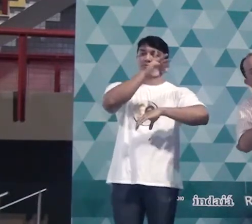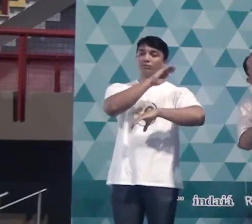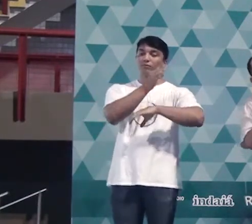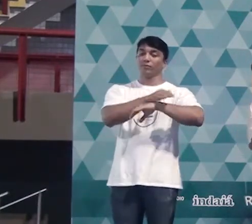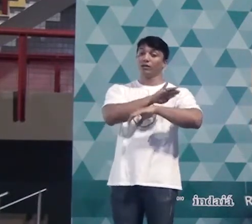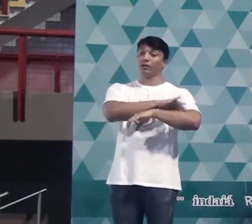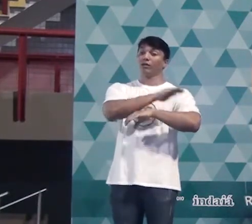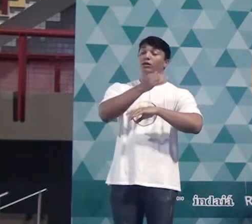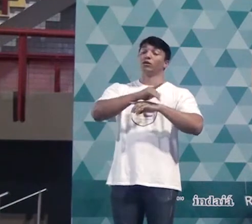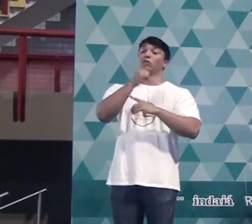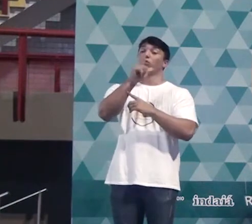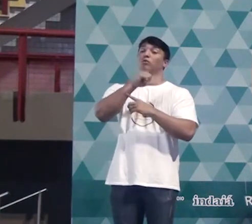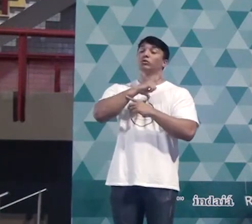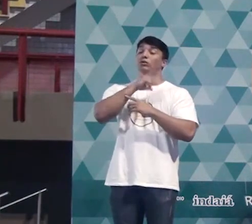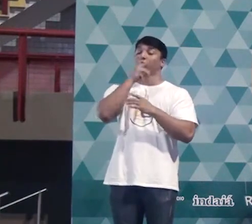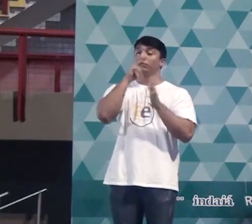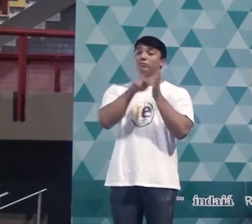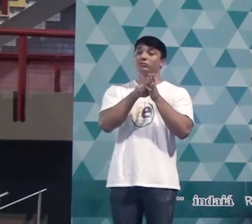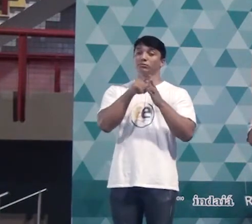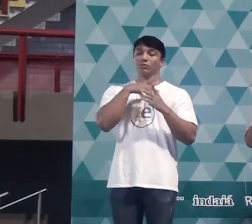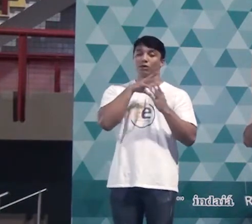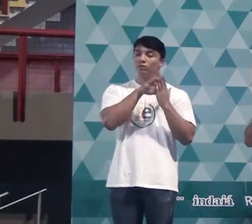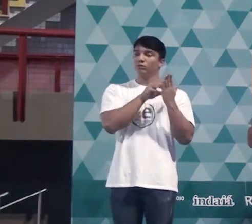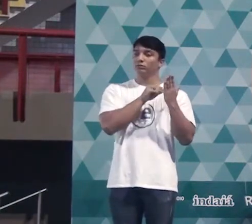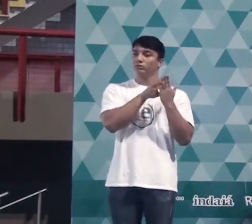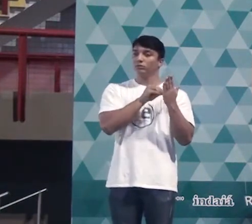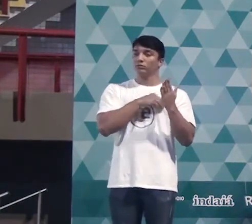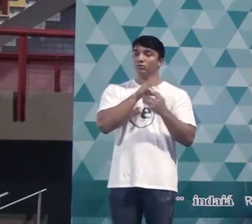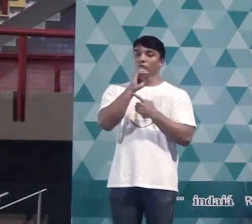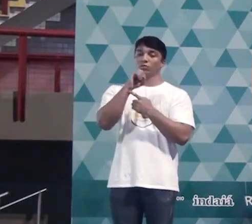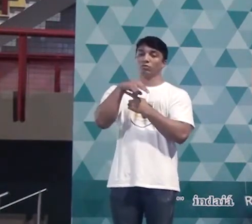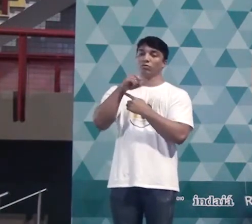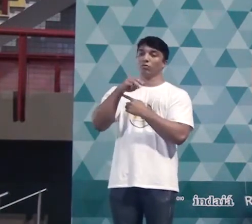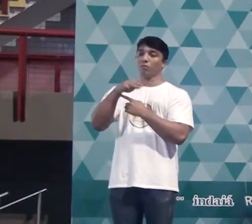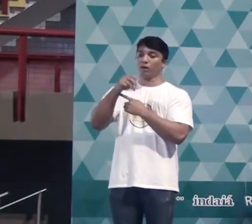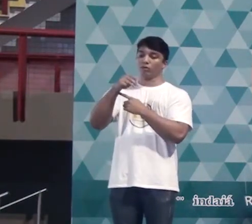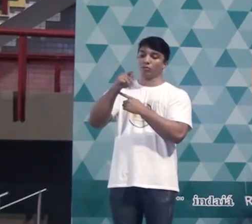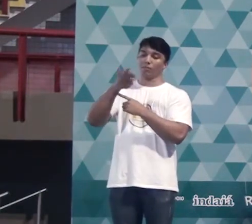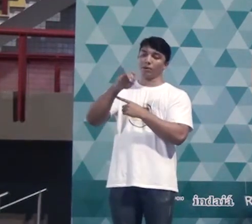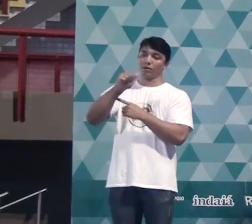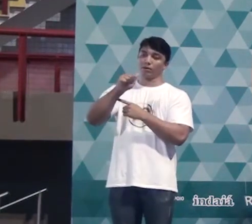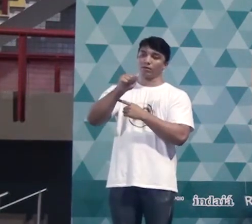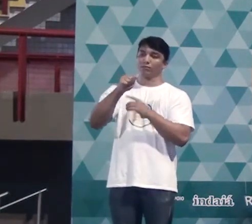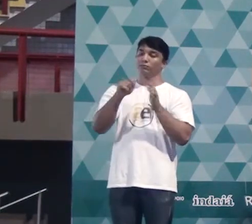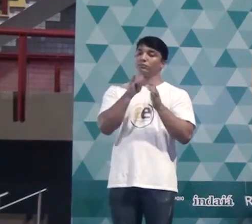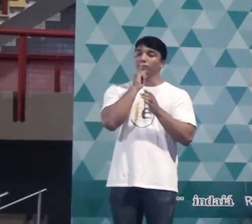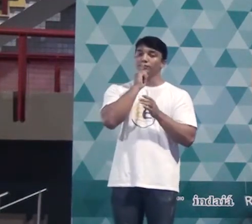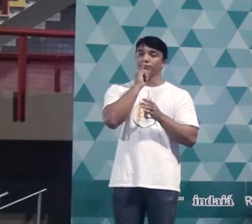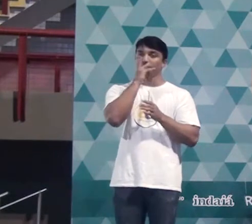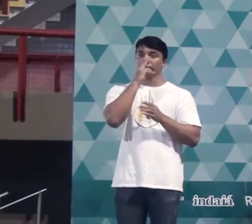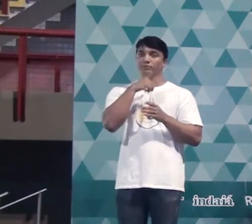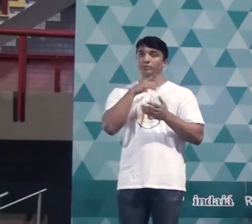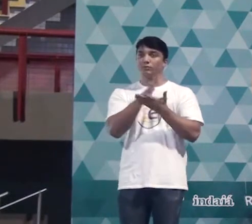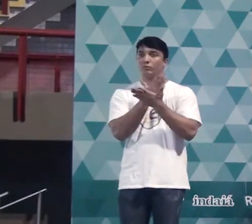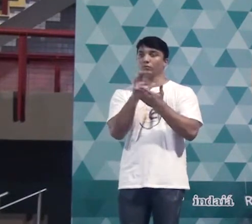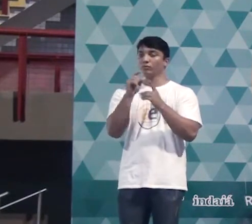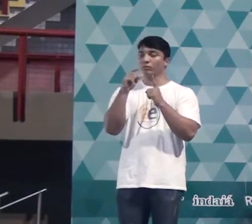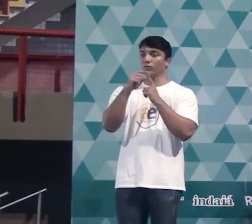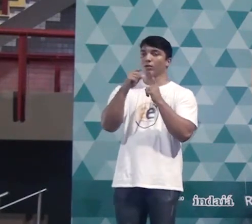Onomatopeia, algumas palavrinhas são geradas pela imitação de sons característicos. Por exemplo, palavras